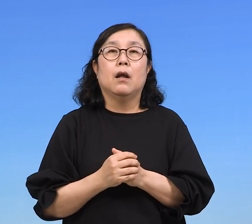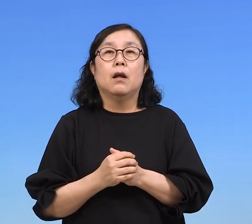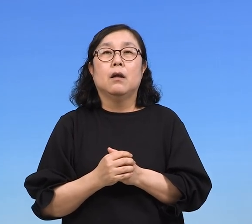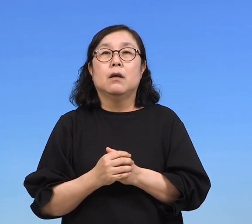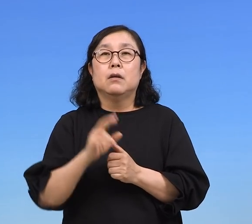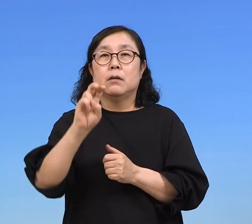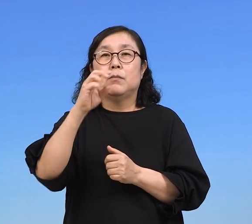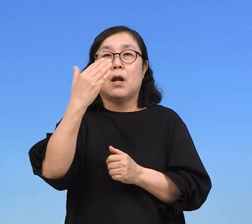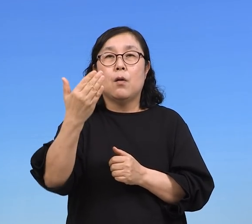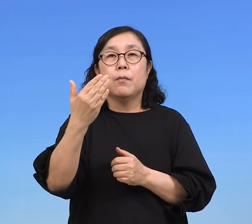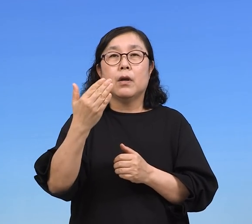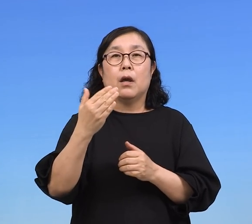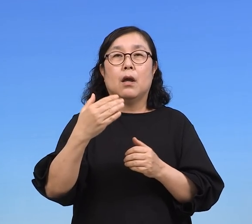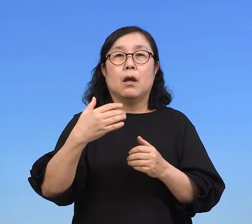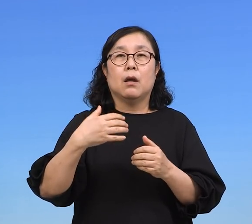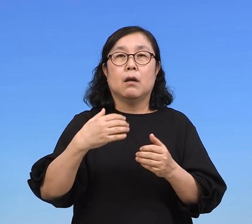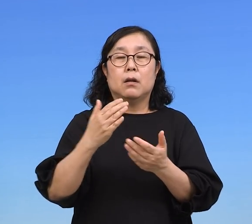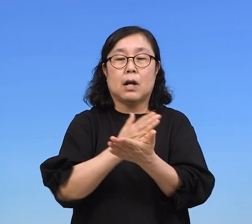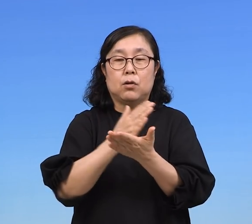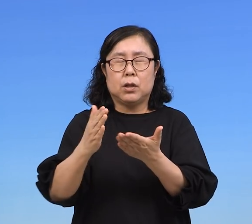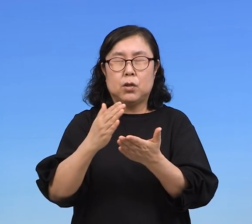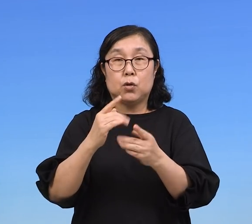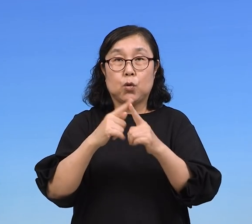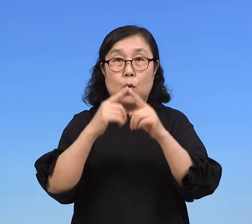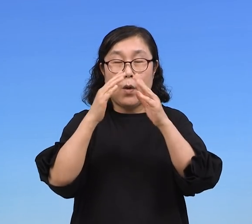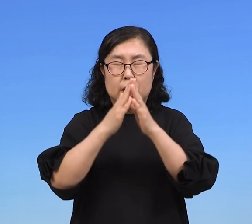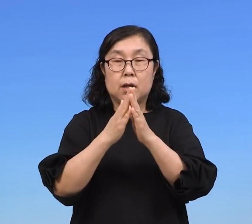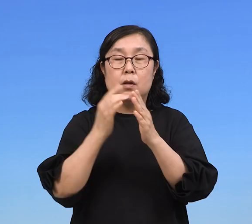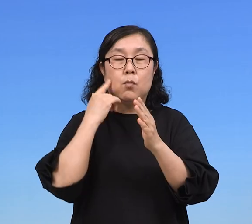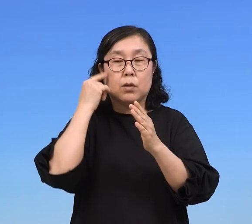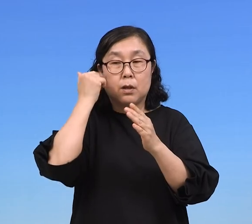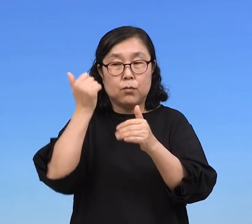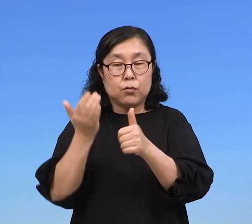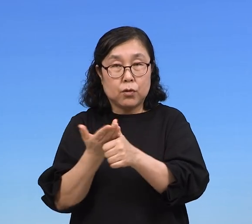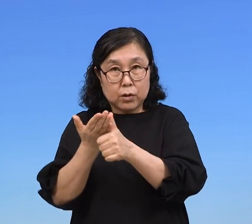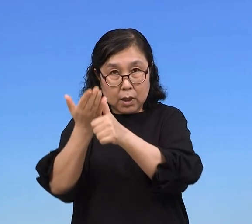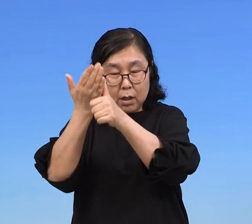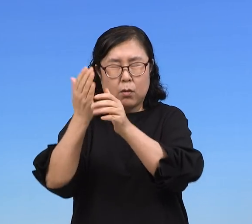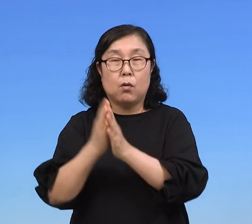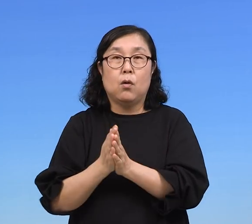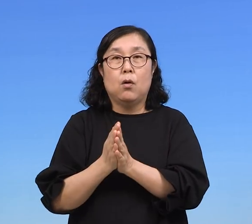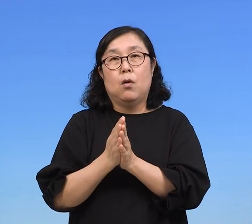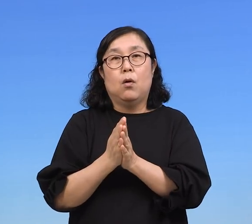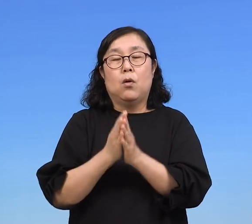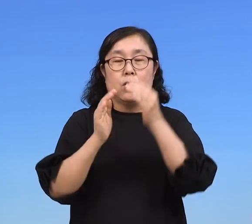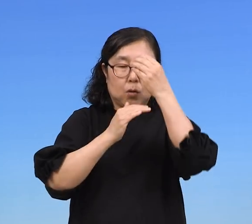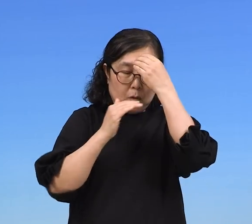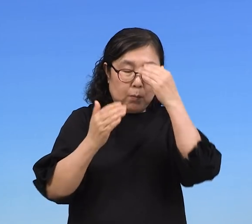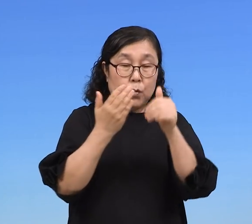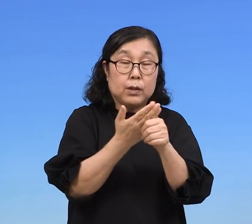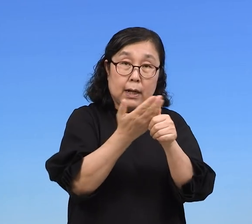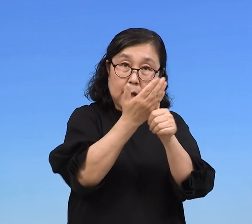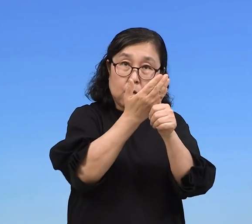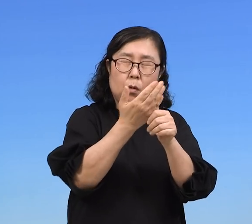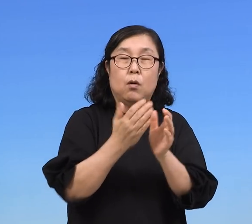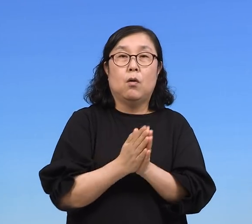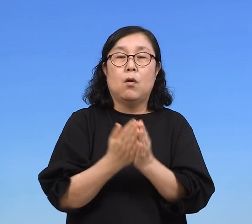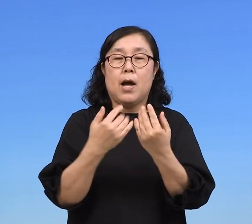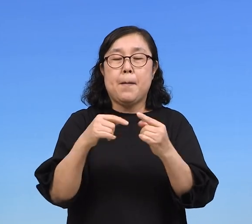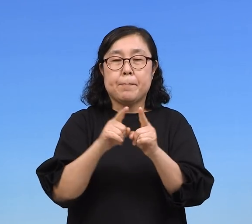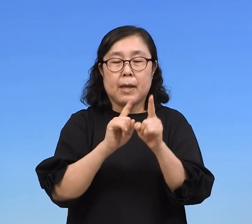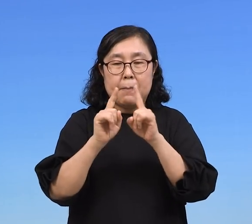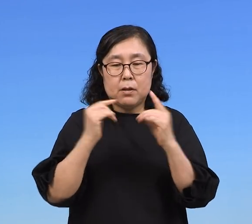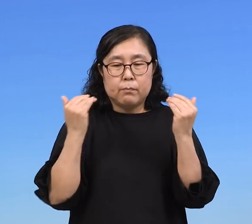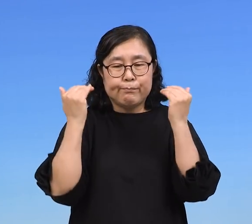갈수록 29개 분립교회는 목사님도 성장하시고 성도님도 성장하시고